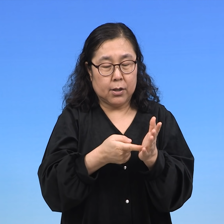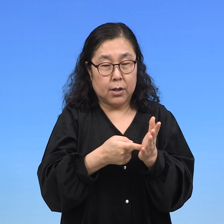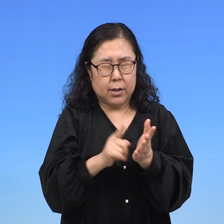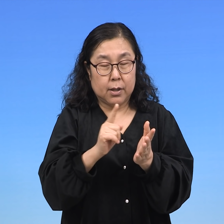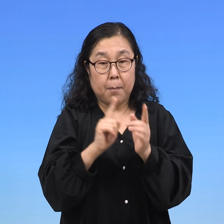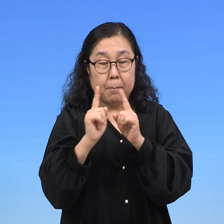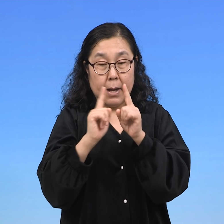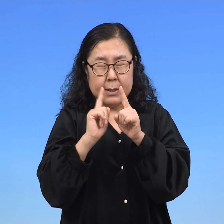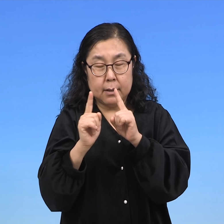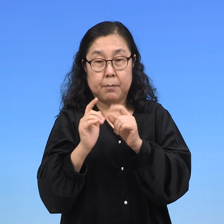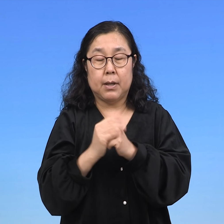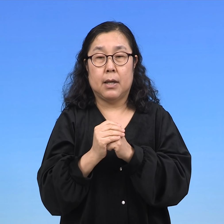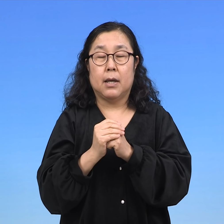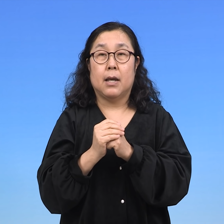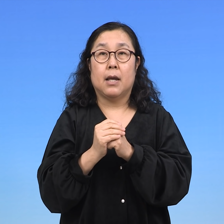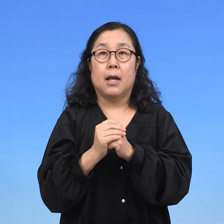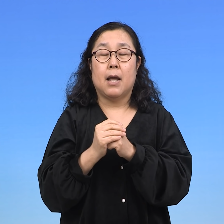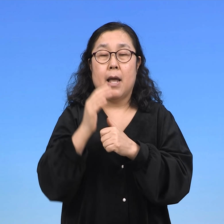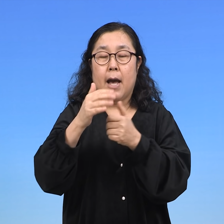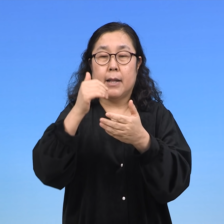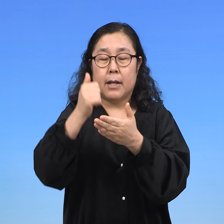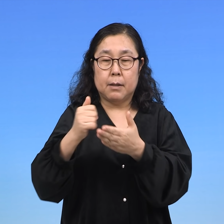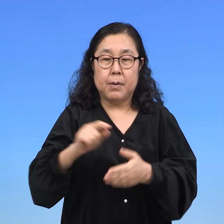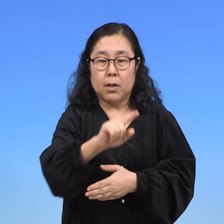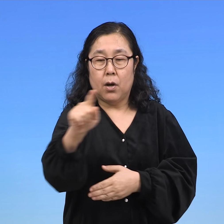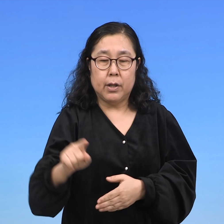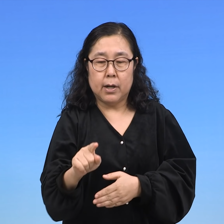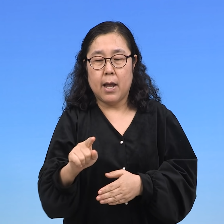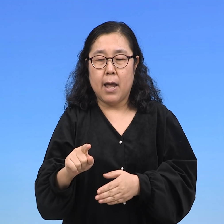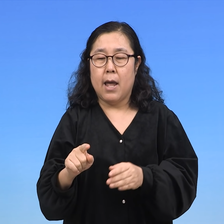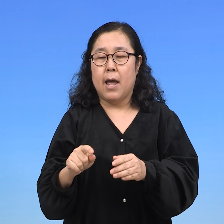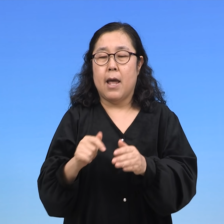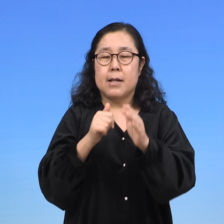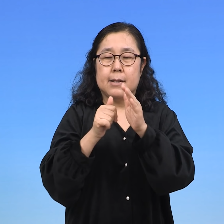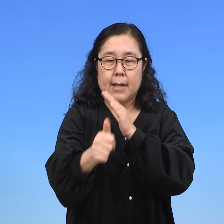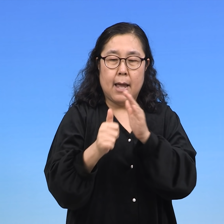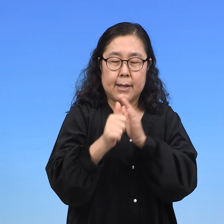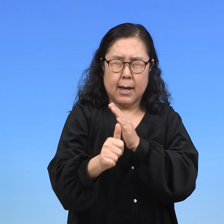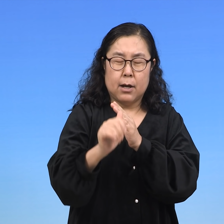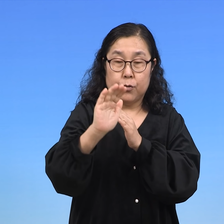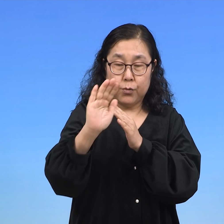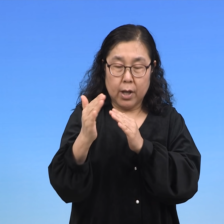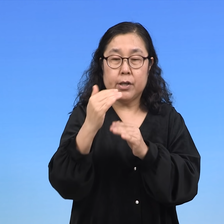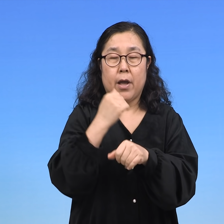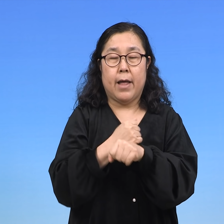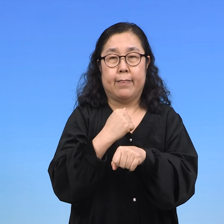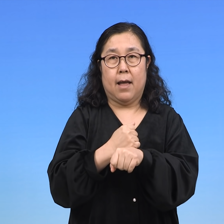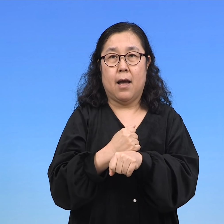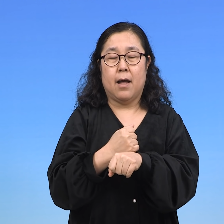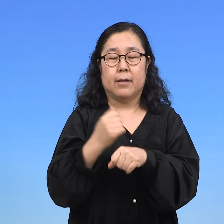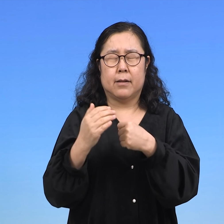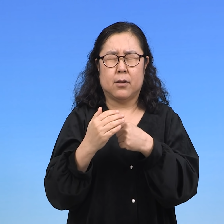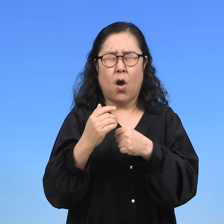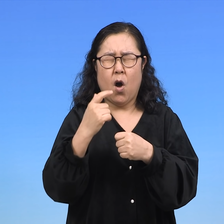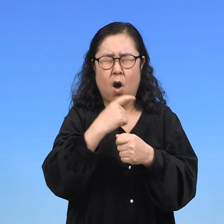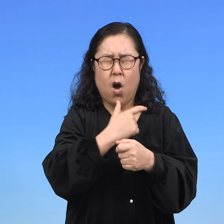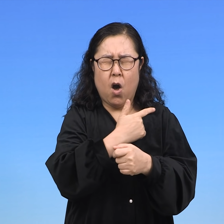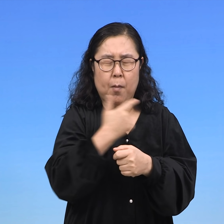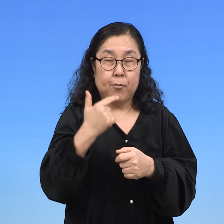강조하셨던 말씀이 하나님이 너희들의 대장이 되셔야 한다, 이걸 막 얼마나 강조하셨는지 각인이 돼 있다는